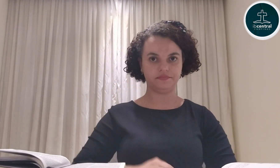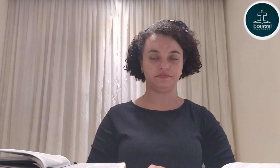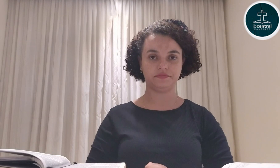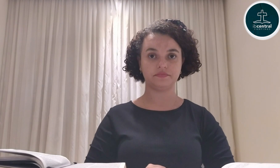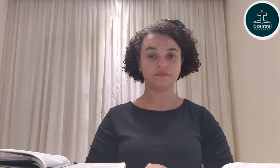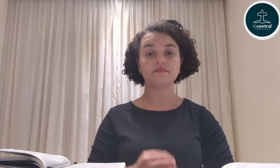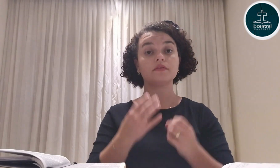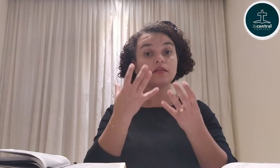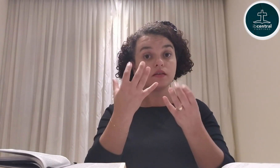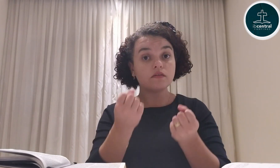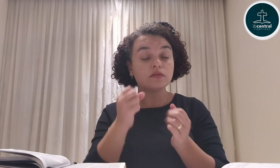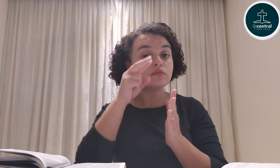Para pensar.